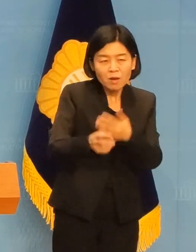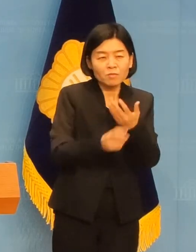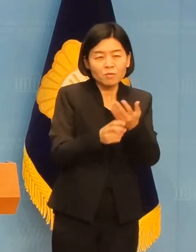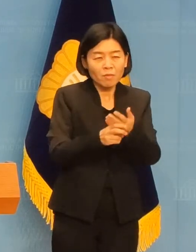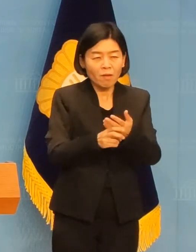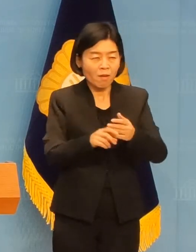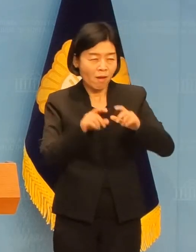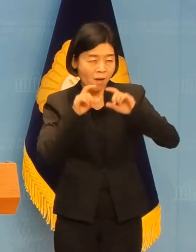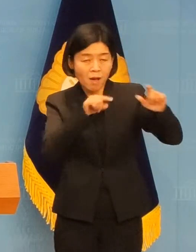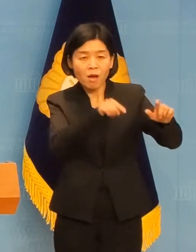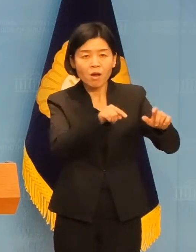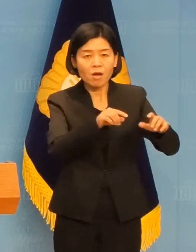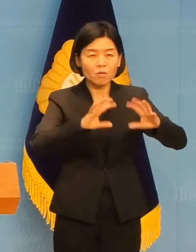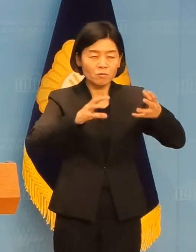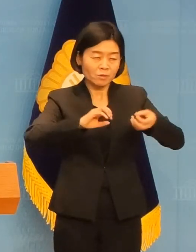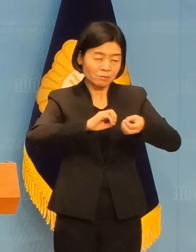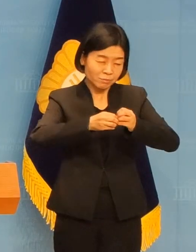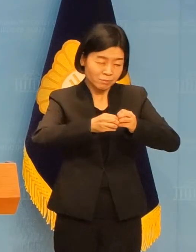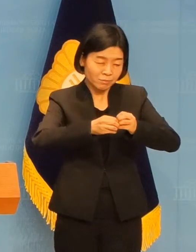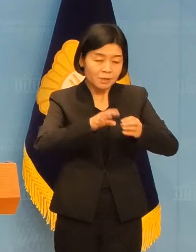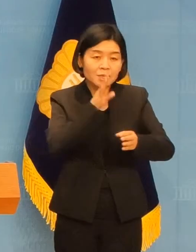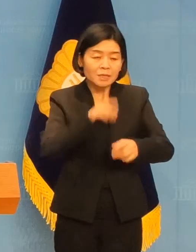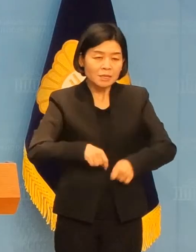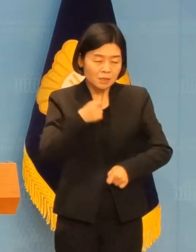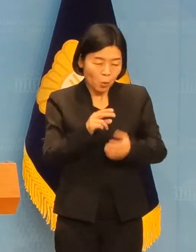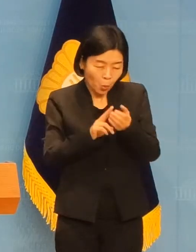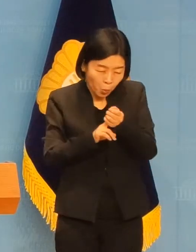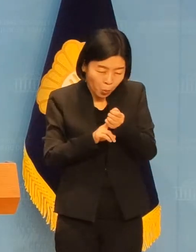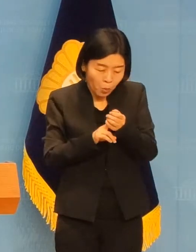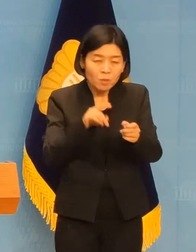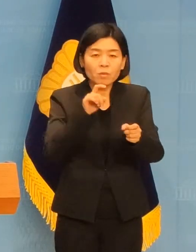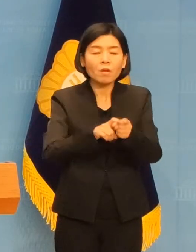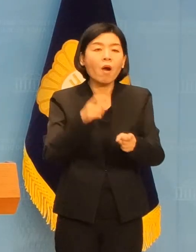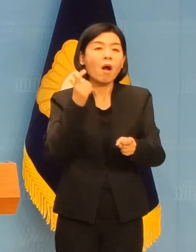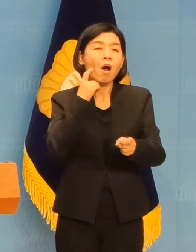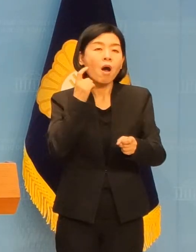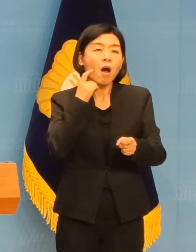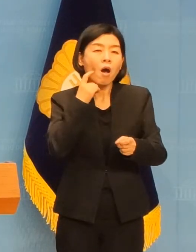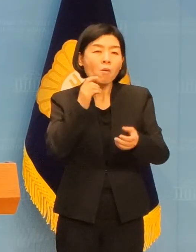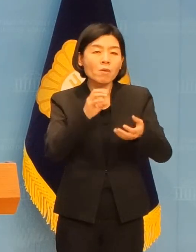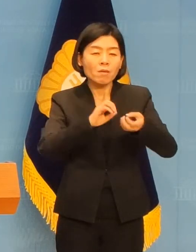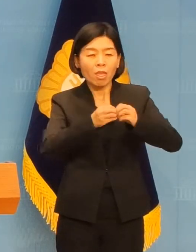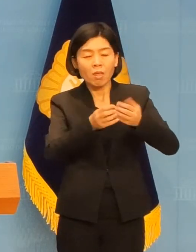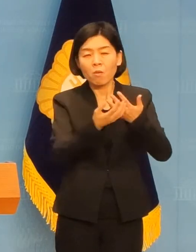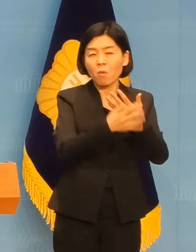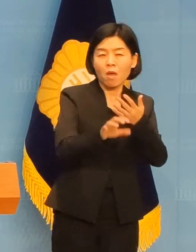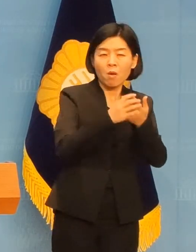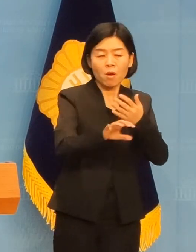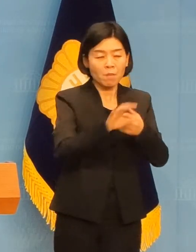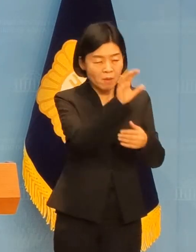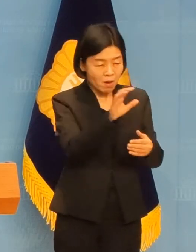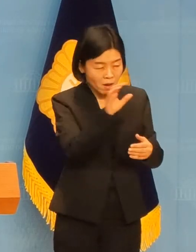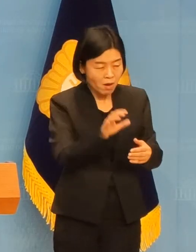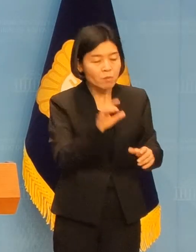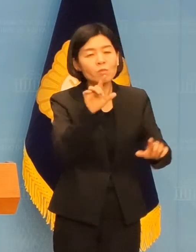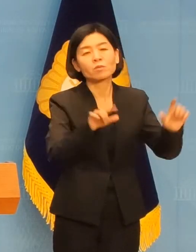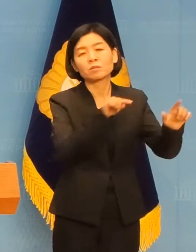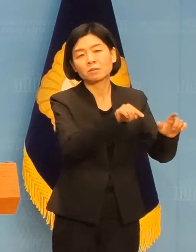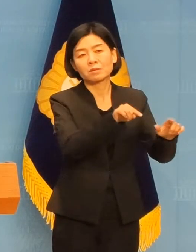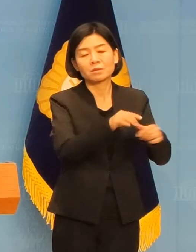국정농단의 진실을 감추기 위해 허위 주장과 왜곡을 되풀이하는 모습만 보여주었습니다.